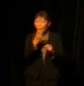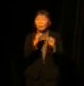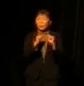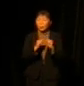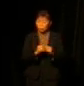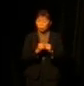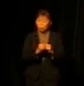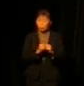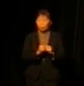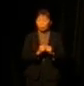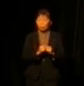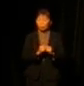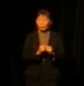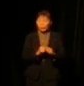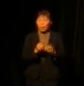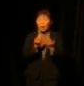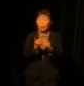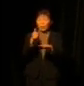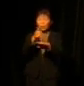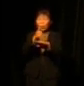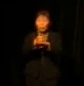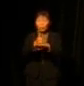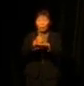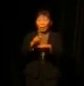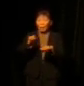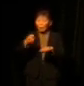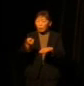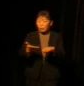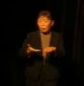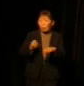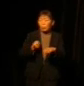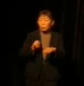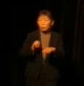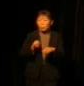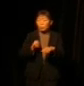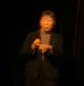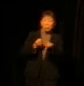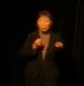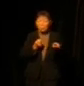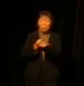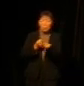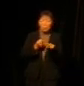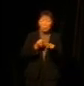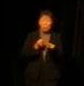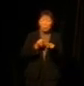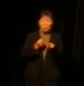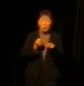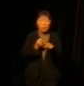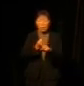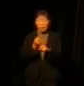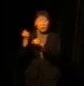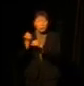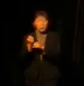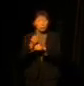、校長がとか教頭が鍵持ってそのまま待ってるたら大変です。避難所がね、機能しなくなっちゃうんですね。で、そ